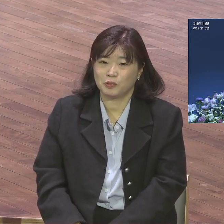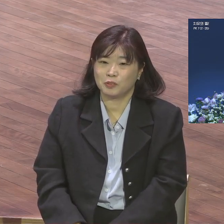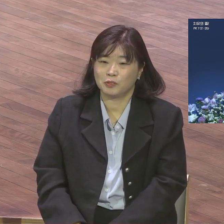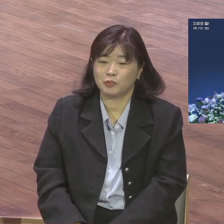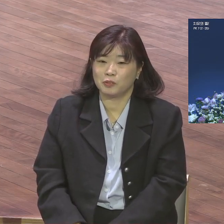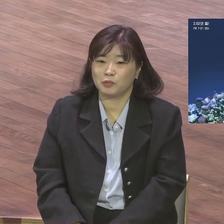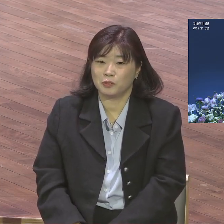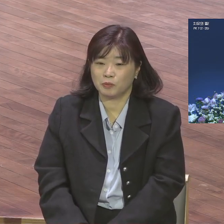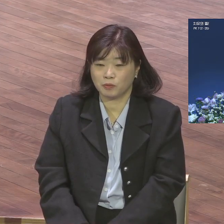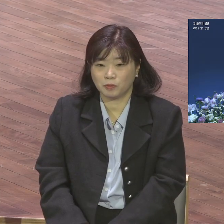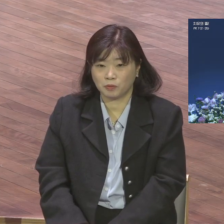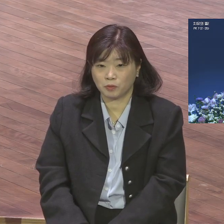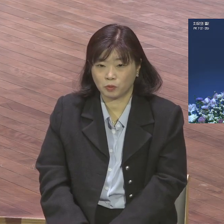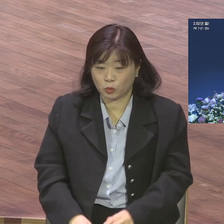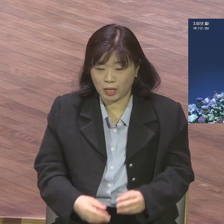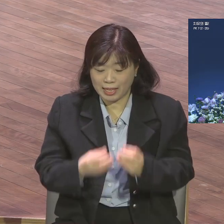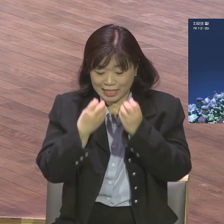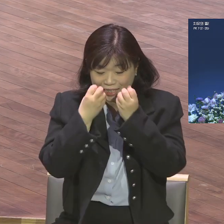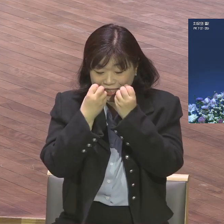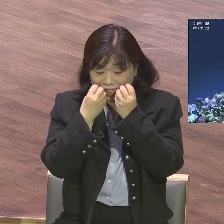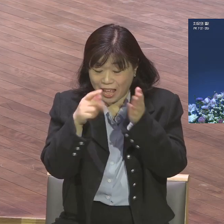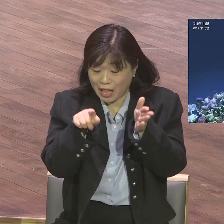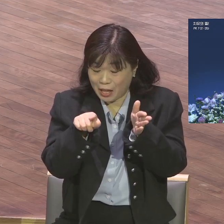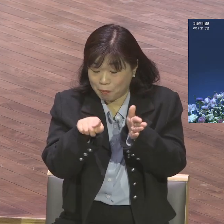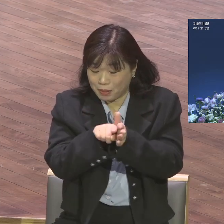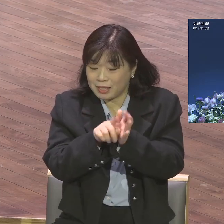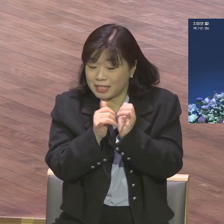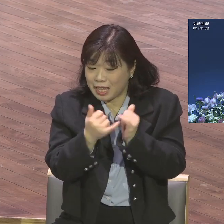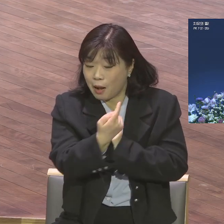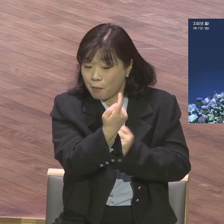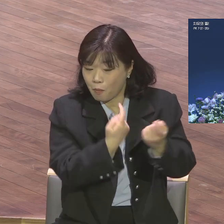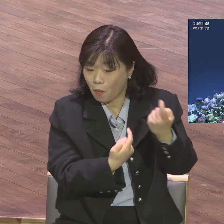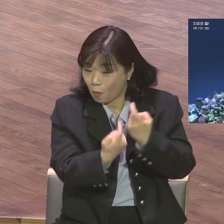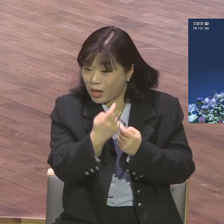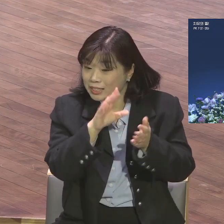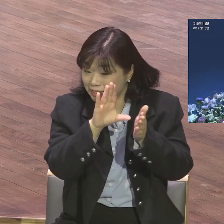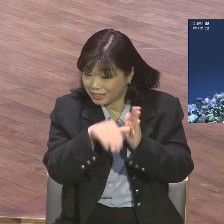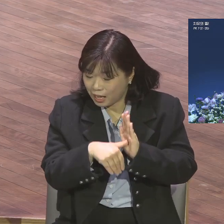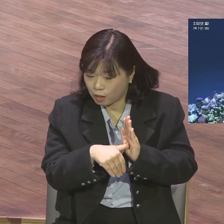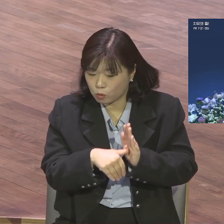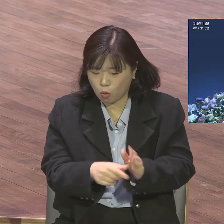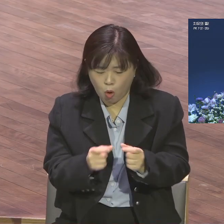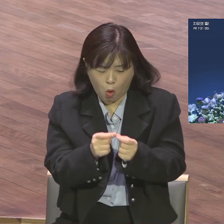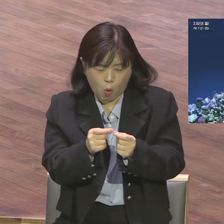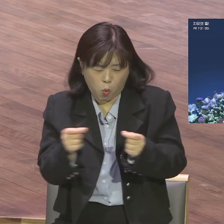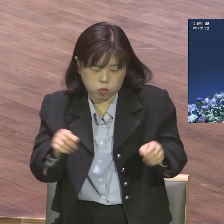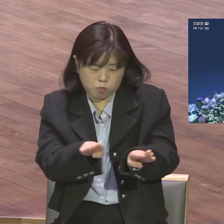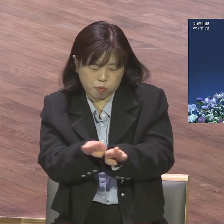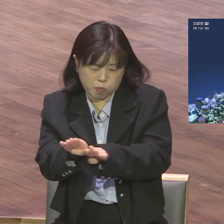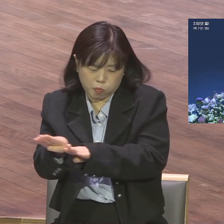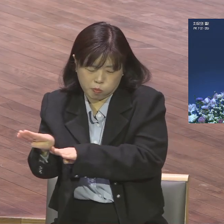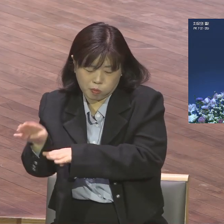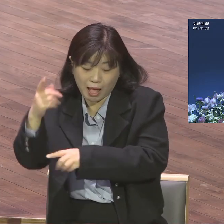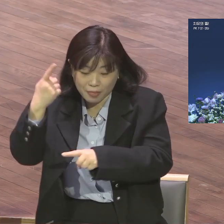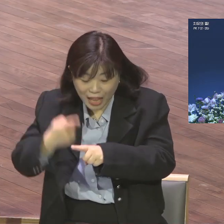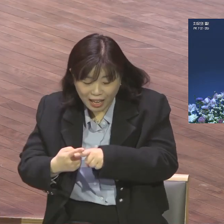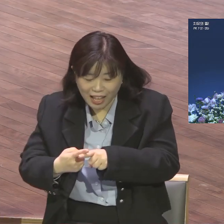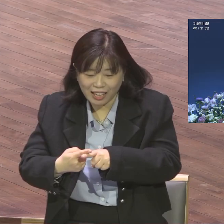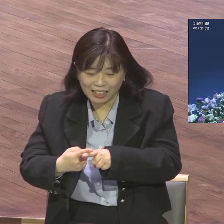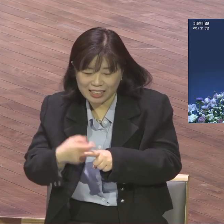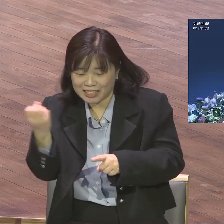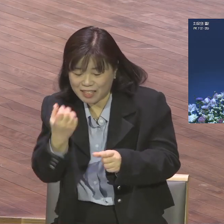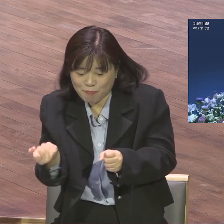가족 우리 또 단기 결석자들을 초청을 지역에서 기도하면서 우리 전우사님들이 지역장들이 그냥